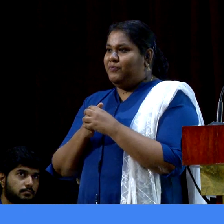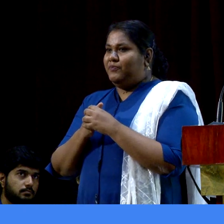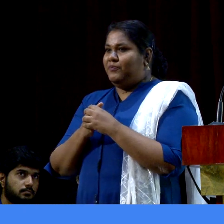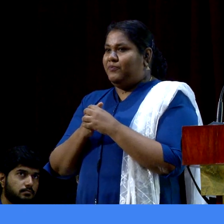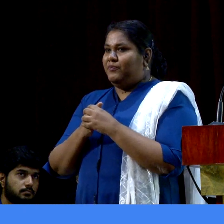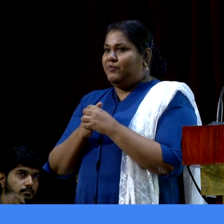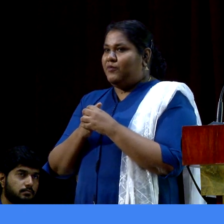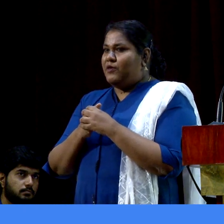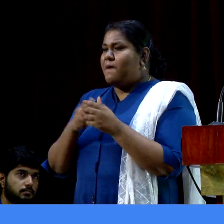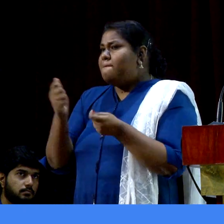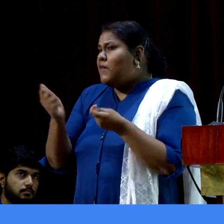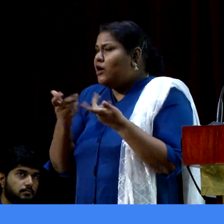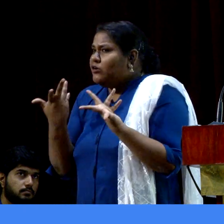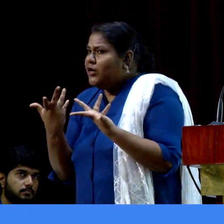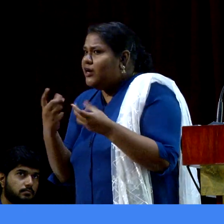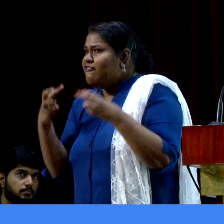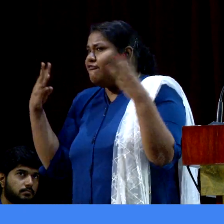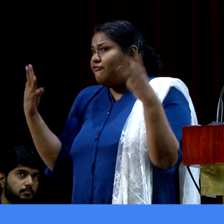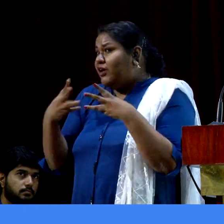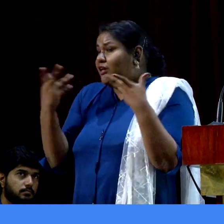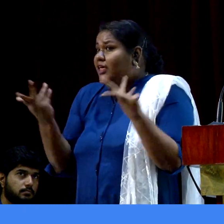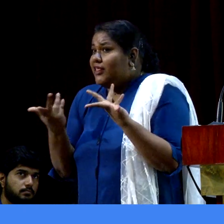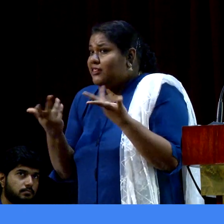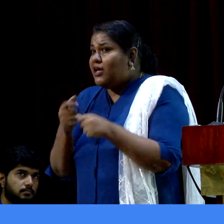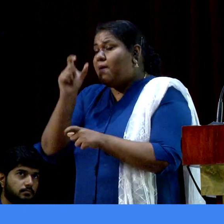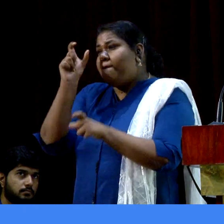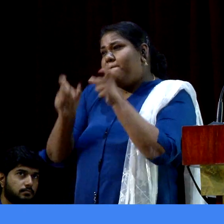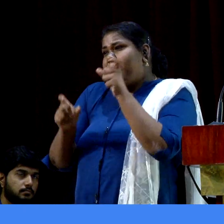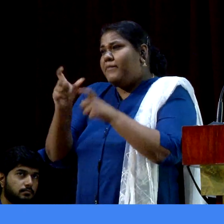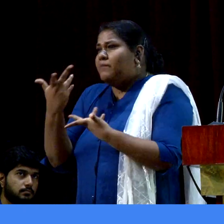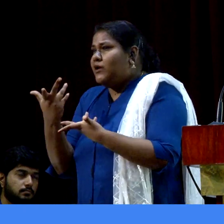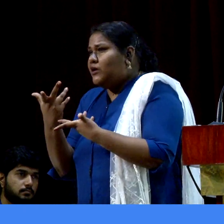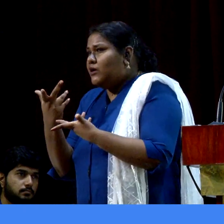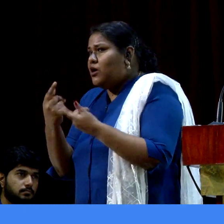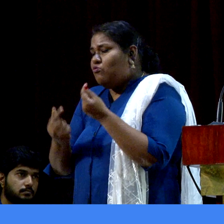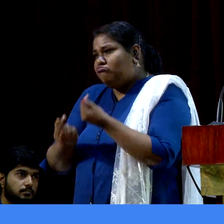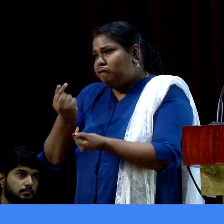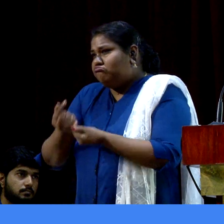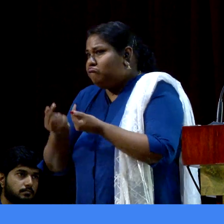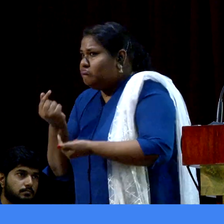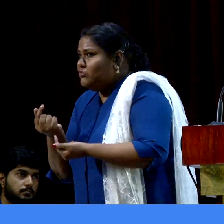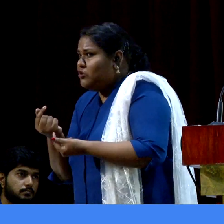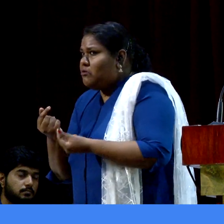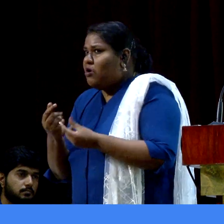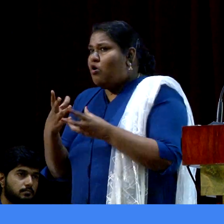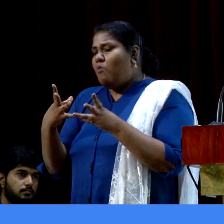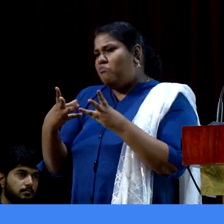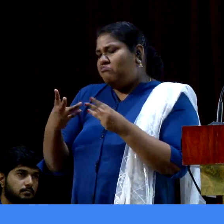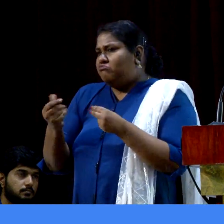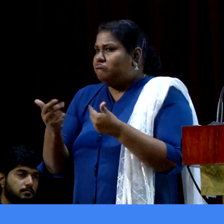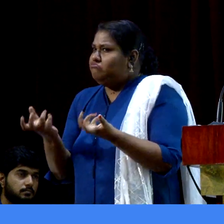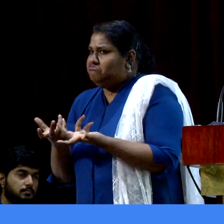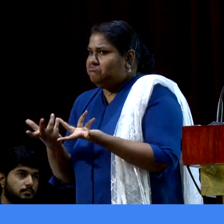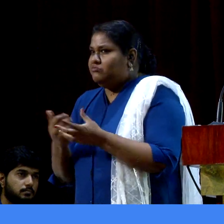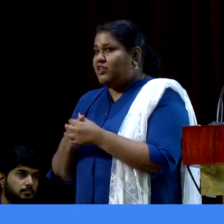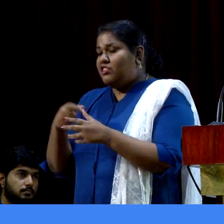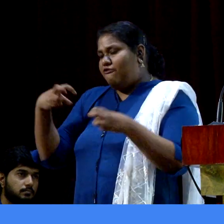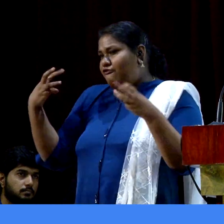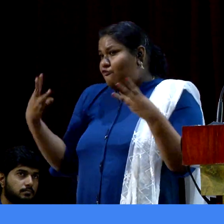எனவே மாடு கட்டி போரடித்தால் நம்மால் அந்த அளவுக்கு நெல்மணிகளை பெற முடியாது என்று யானை கட்டி